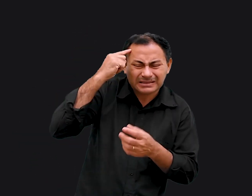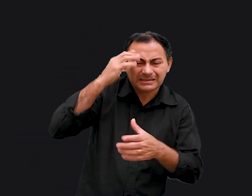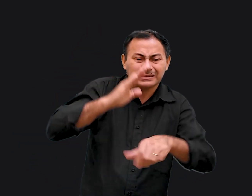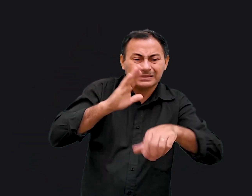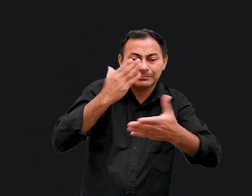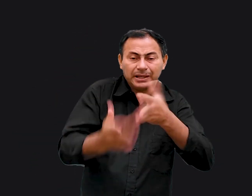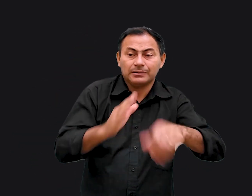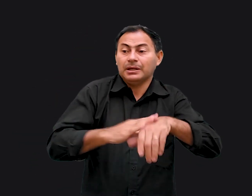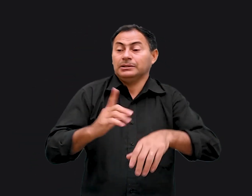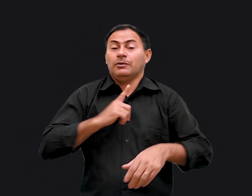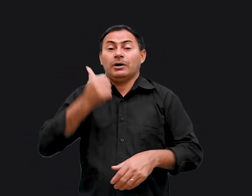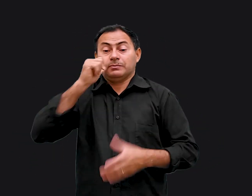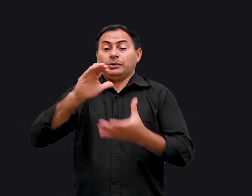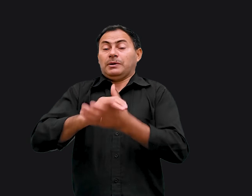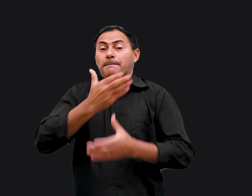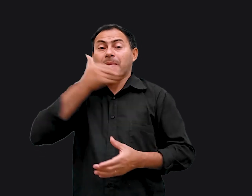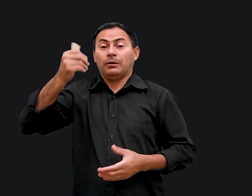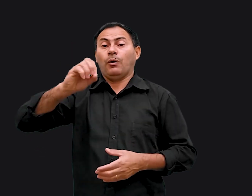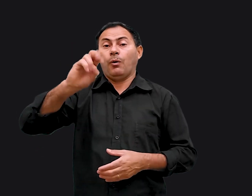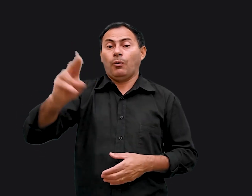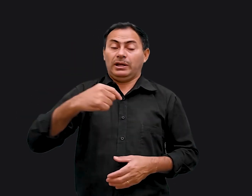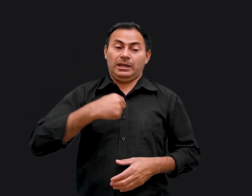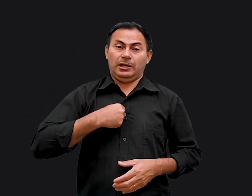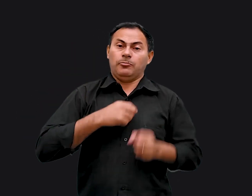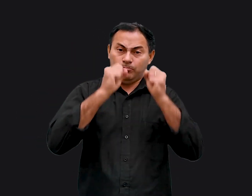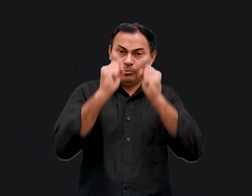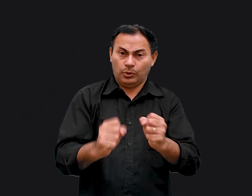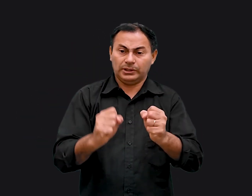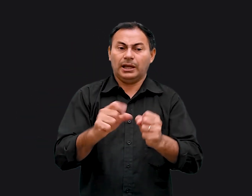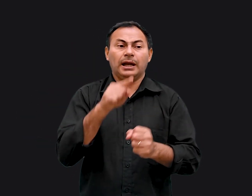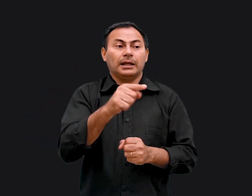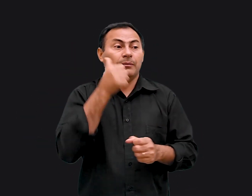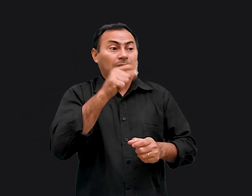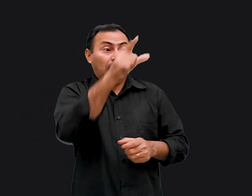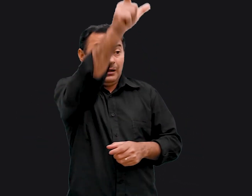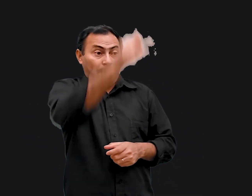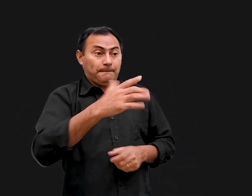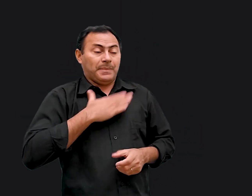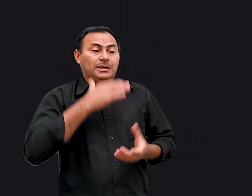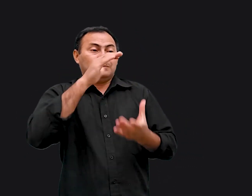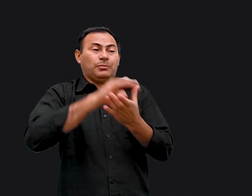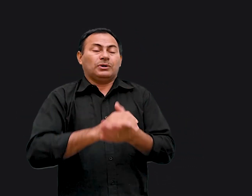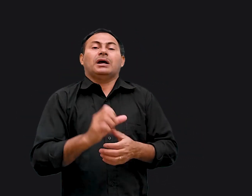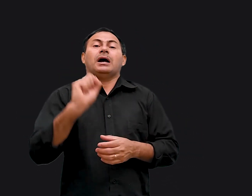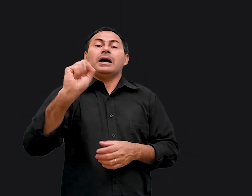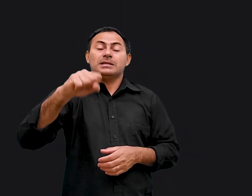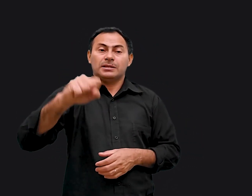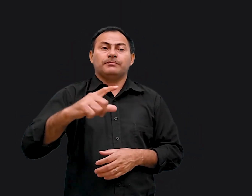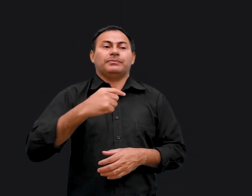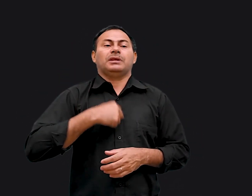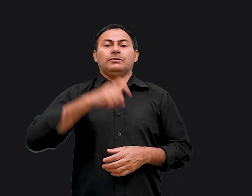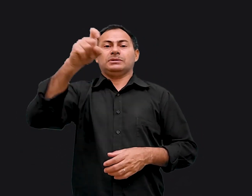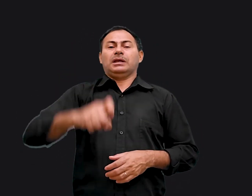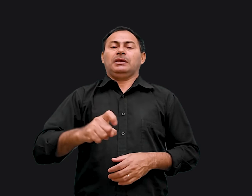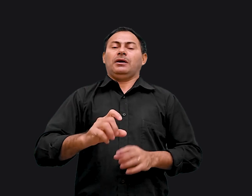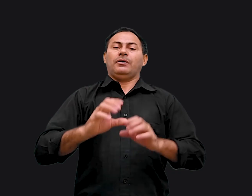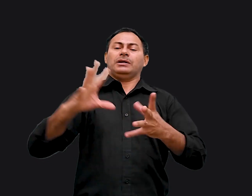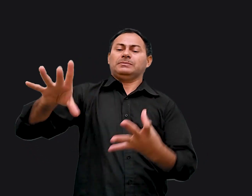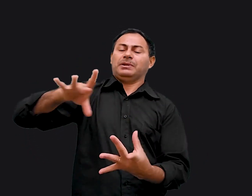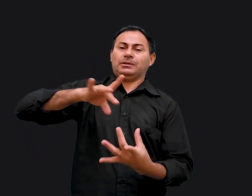eu tivesse uma esposa melhor, ou se eu pudesse ter aquela mulher como minha esposa, aí sim, aí eu seria